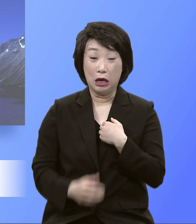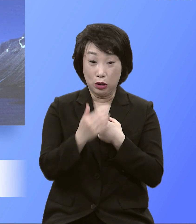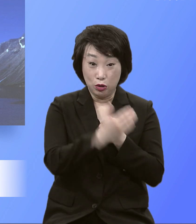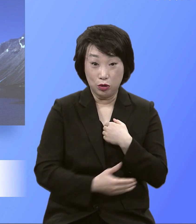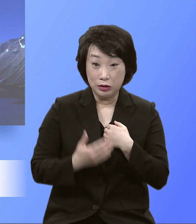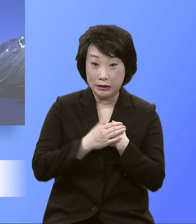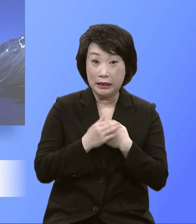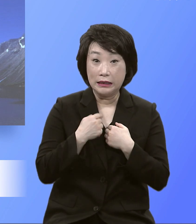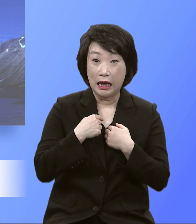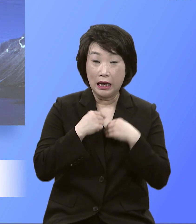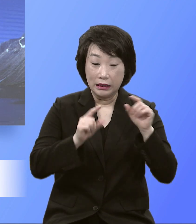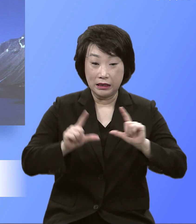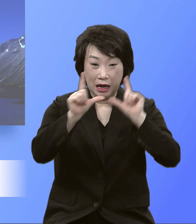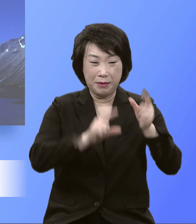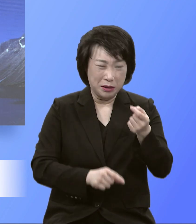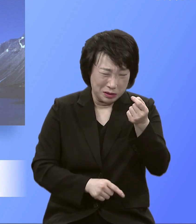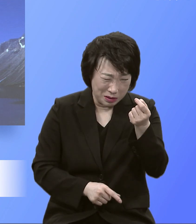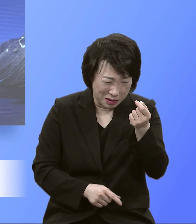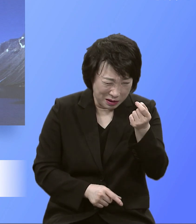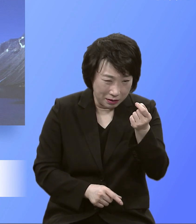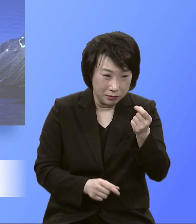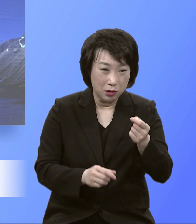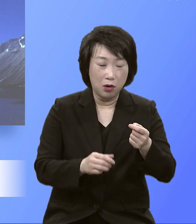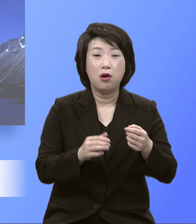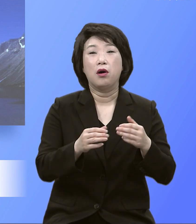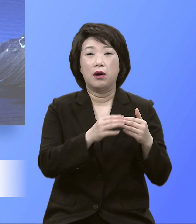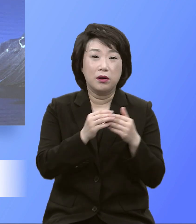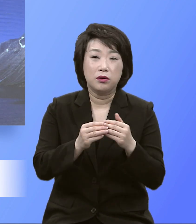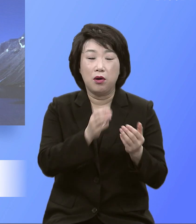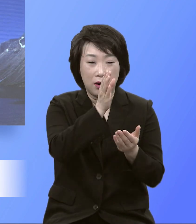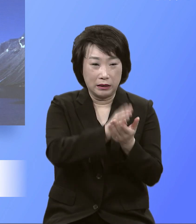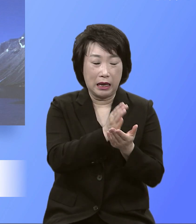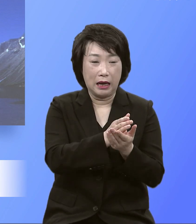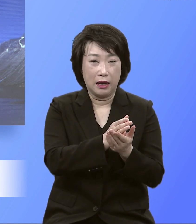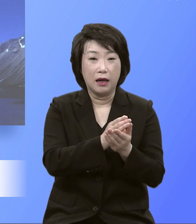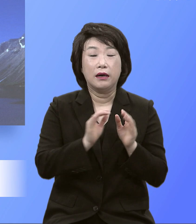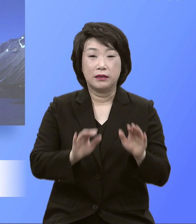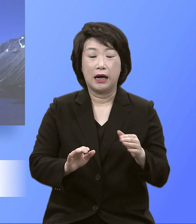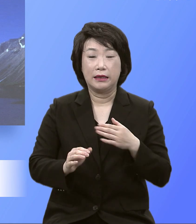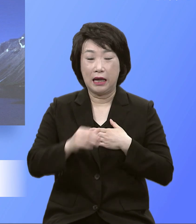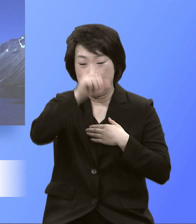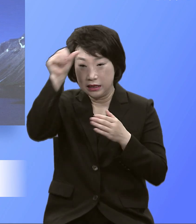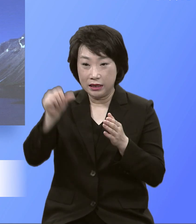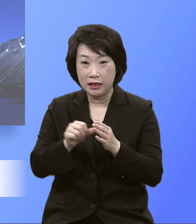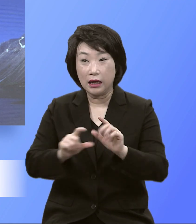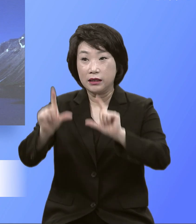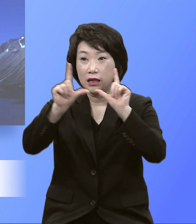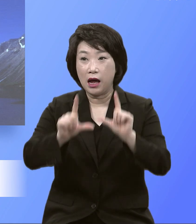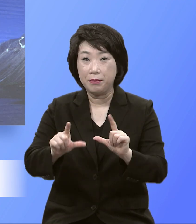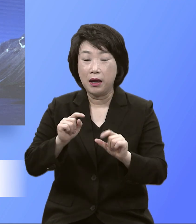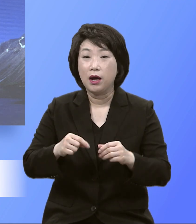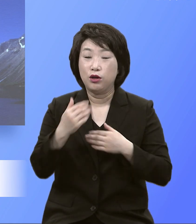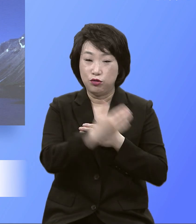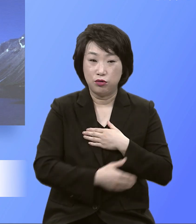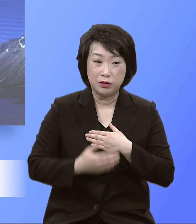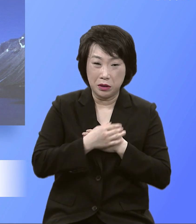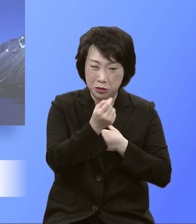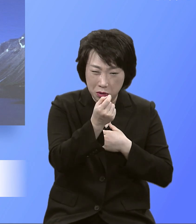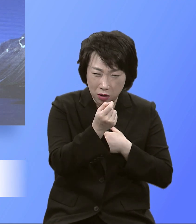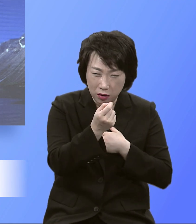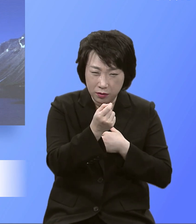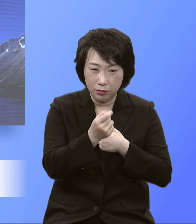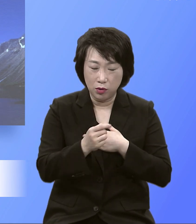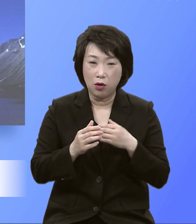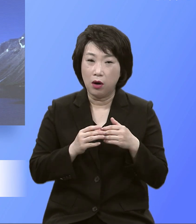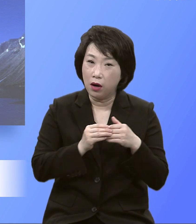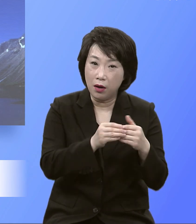육신이 내 삶에 하나도 간섭하지 못하도록 내 인생의 삶에 육신이 전혀